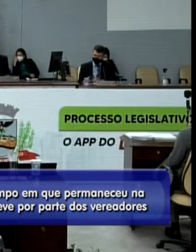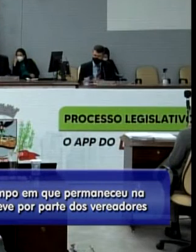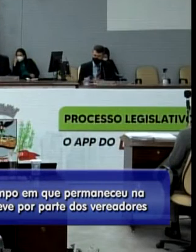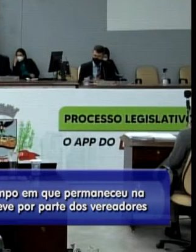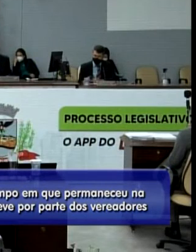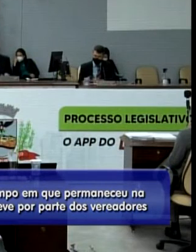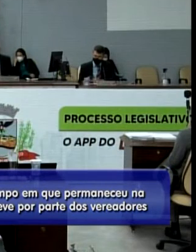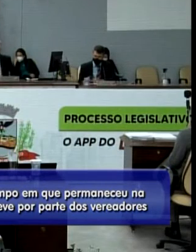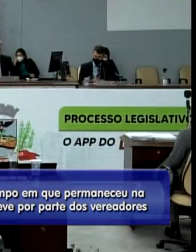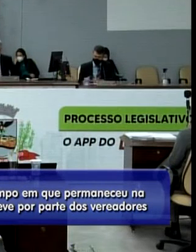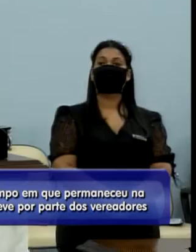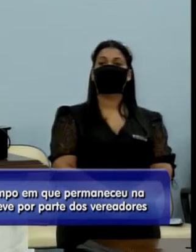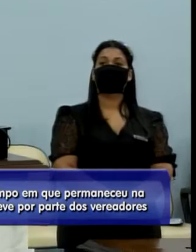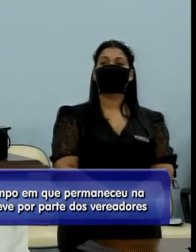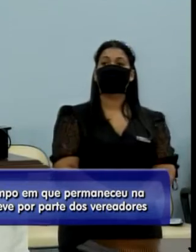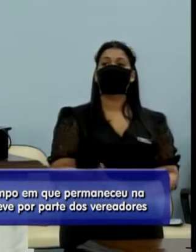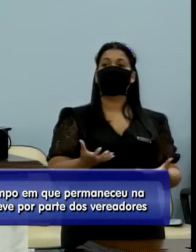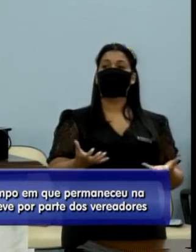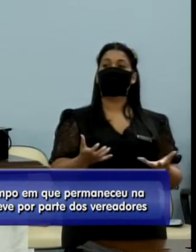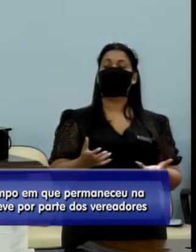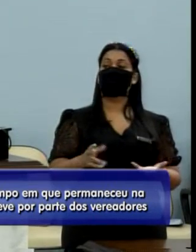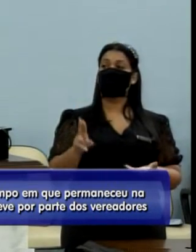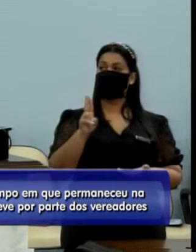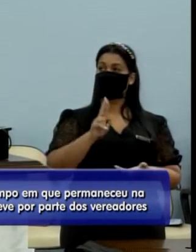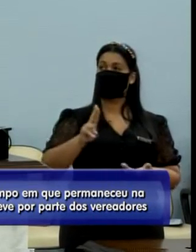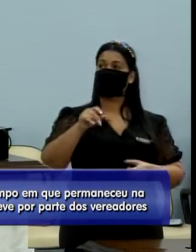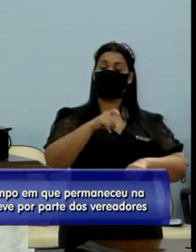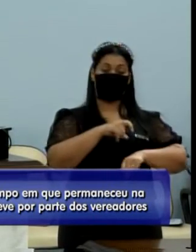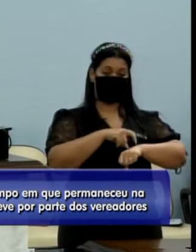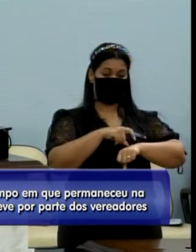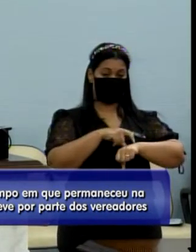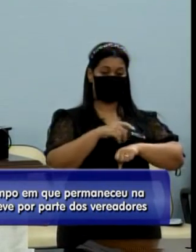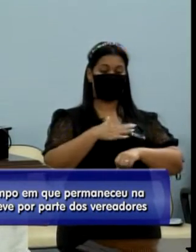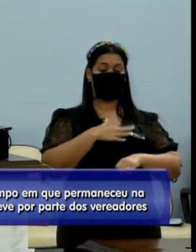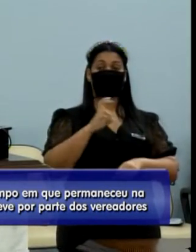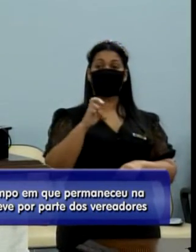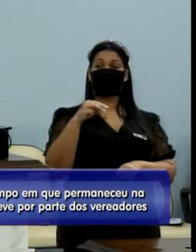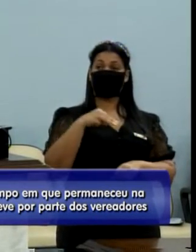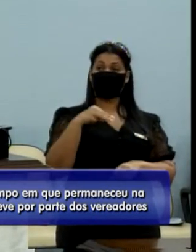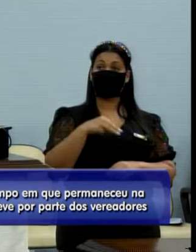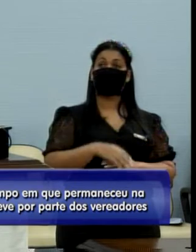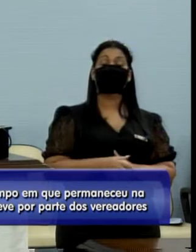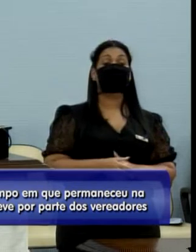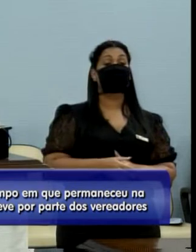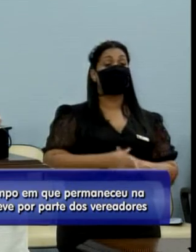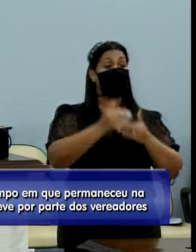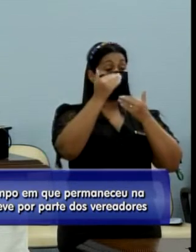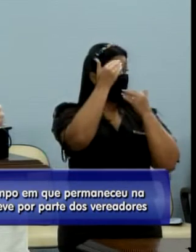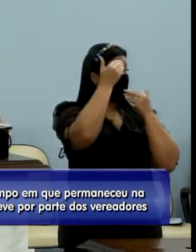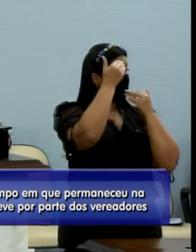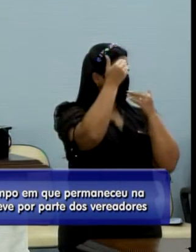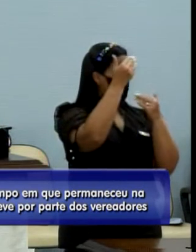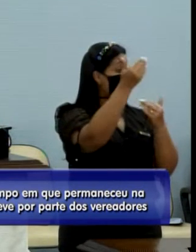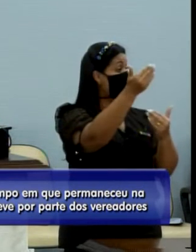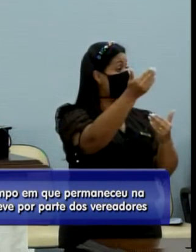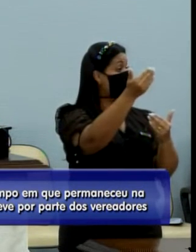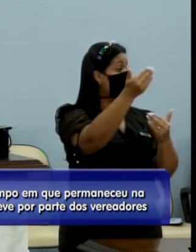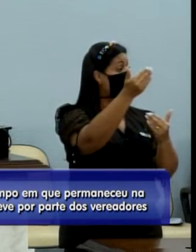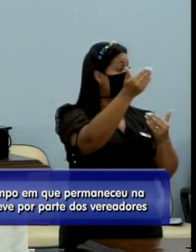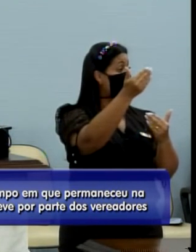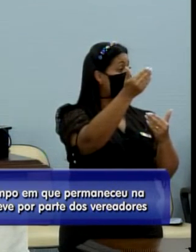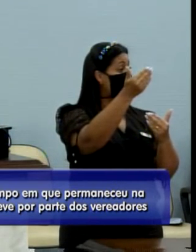eu eu quero usar o tempo que eu tenho direito para agradecer essa passagem